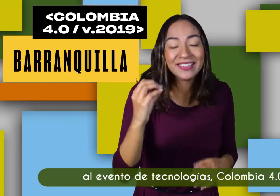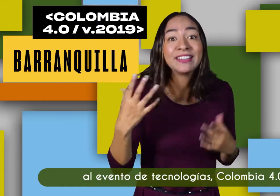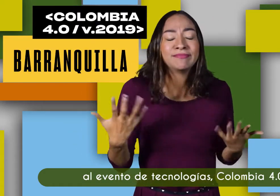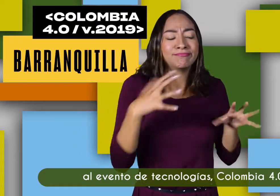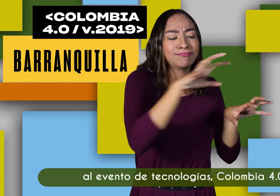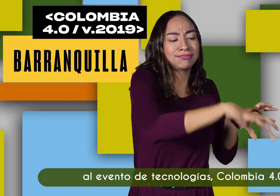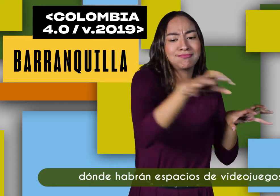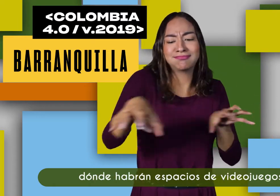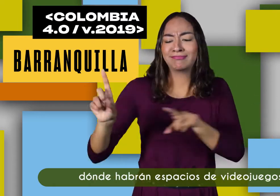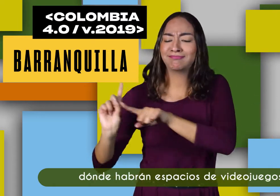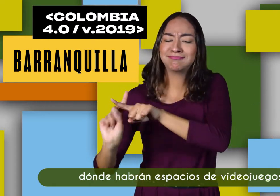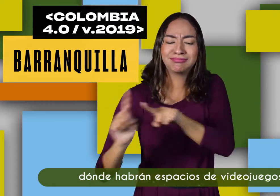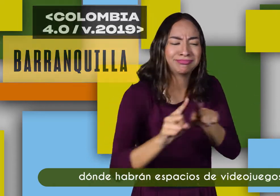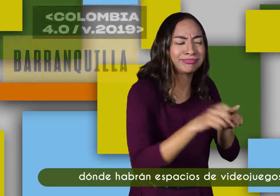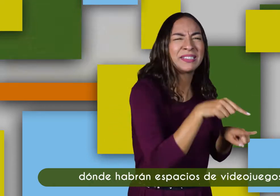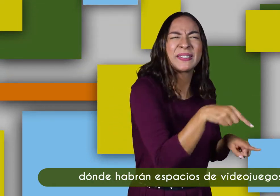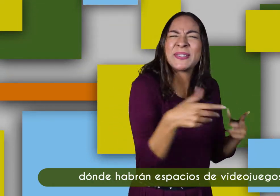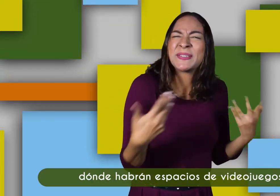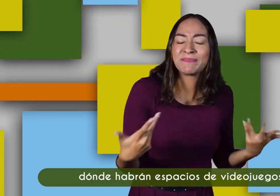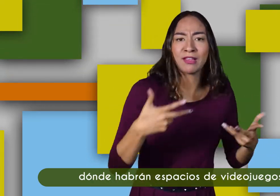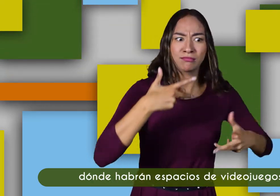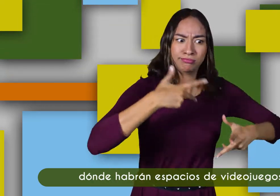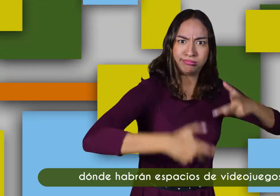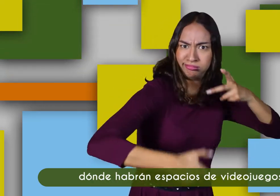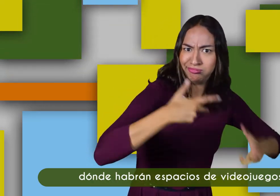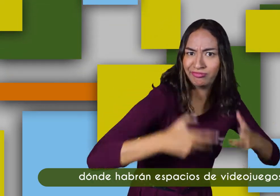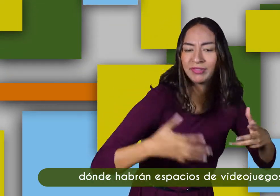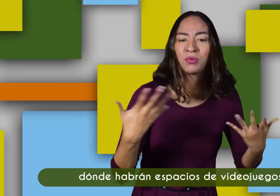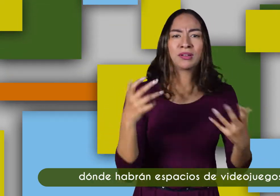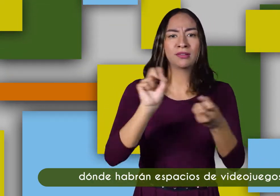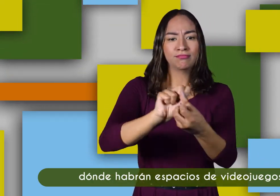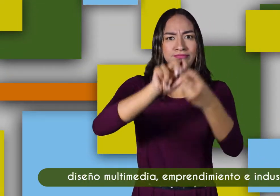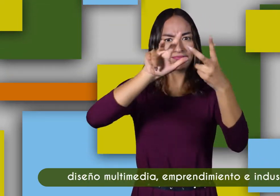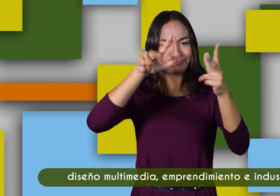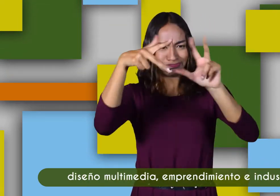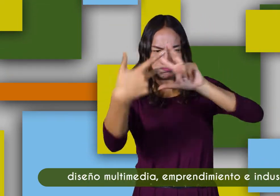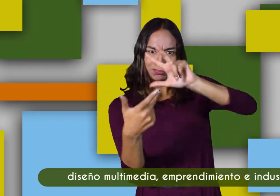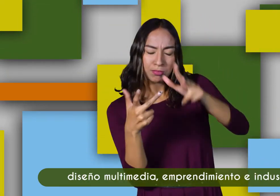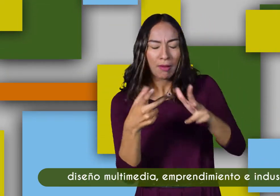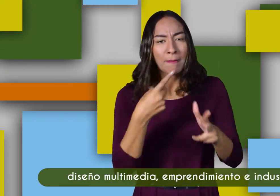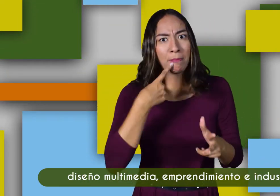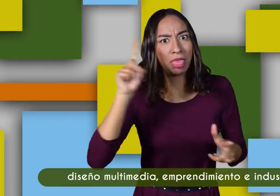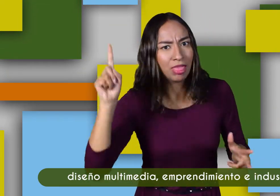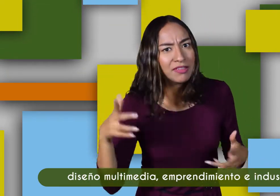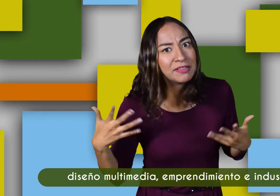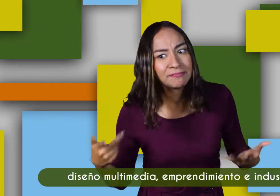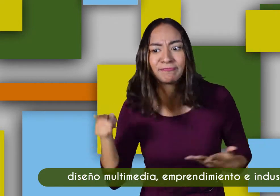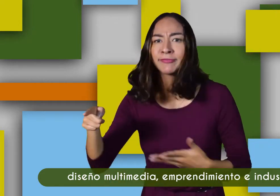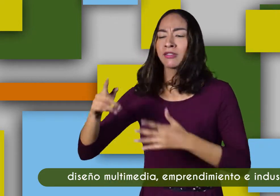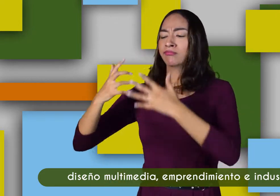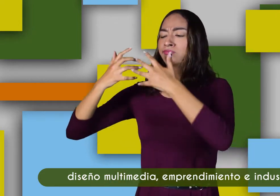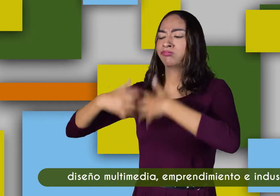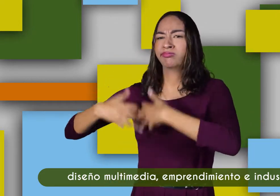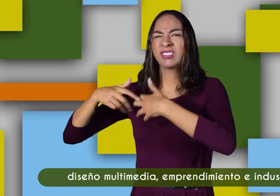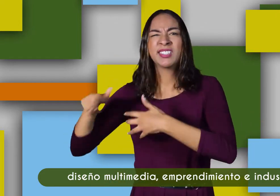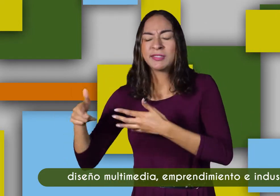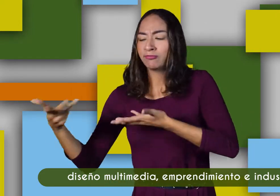Colombia 4.0, donde habrán espacios de videojuegos, diseño multimedia,